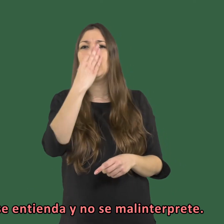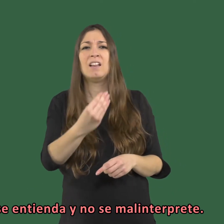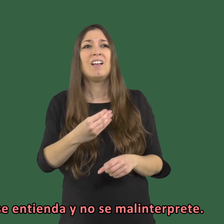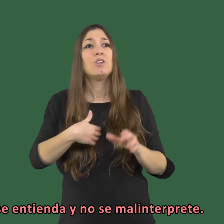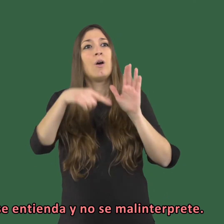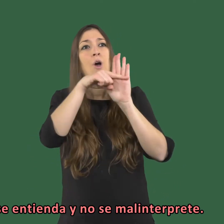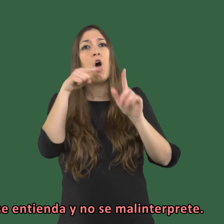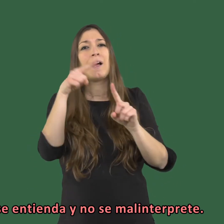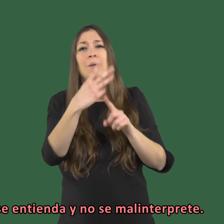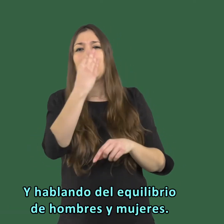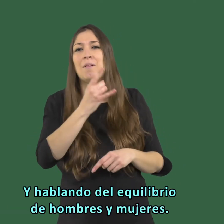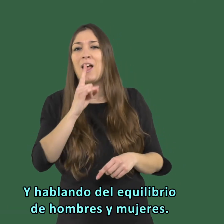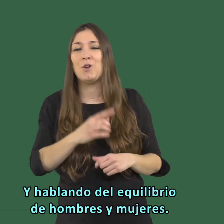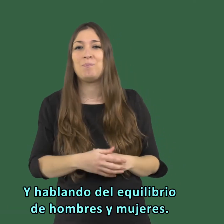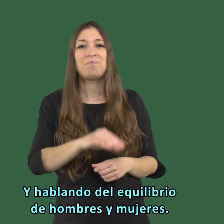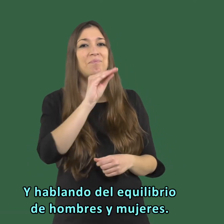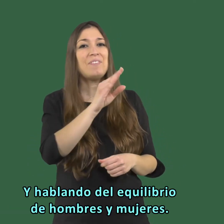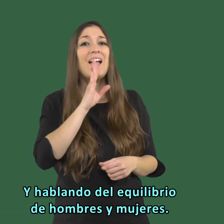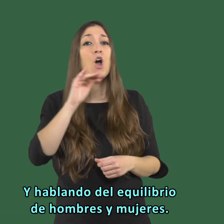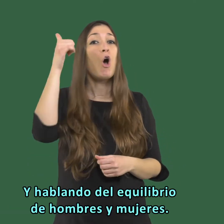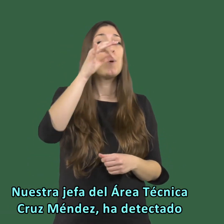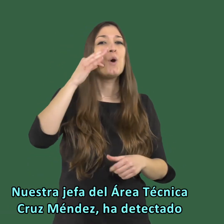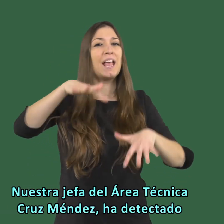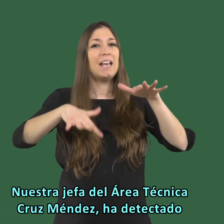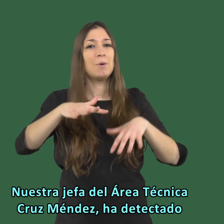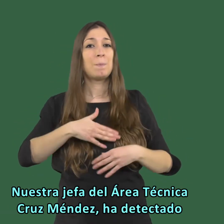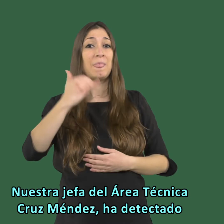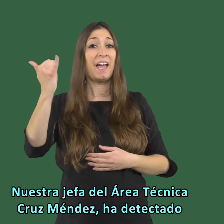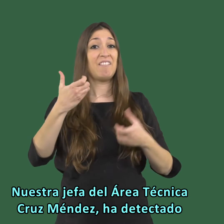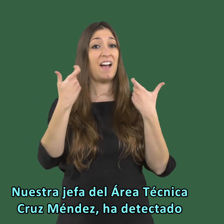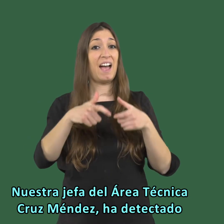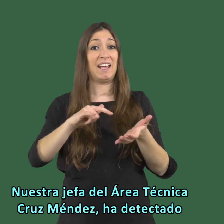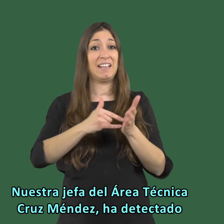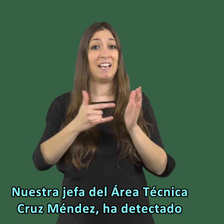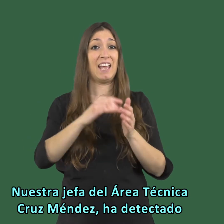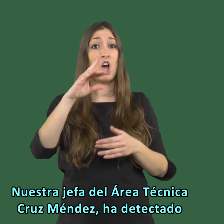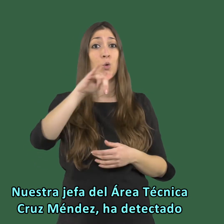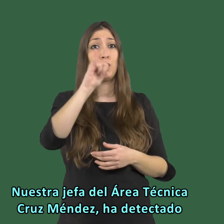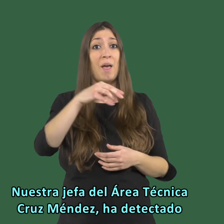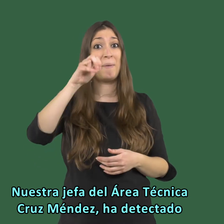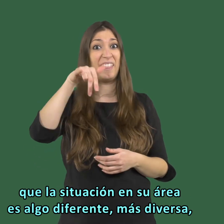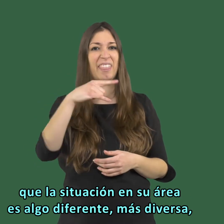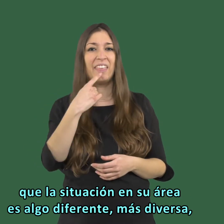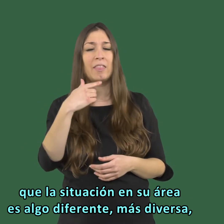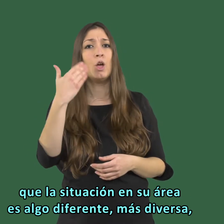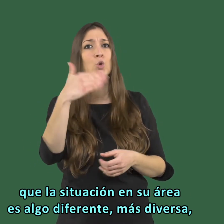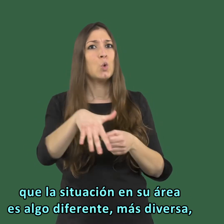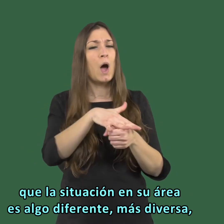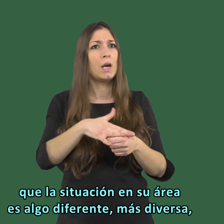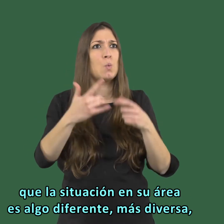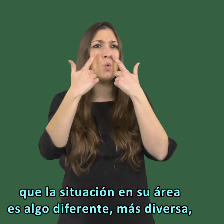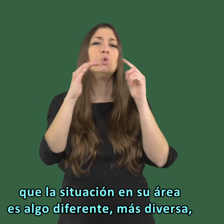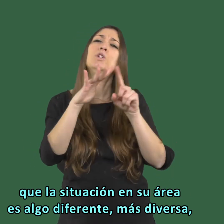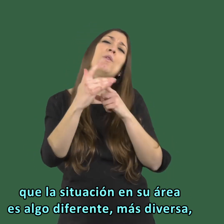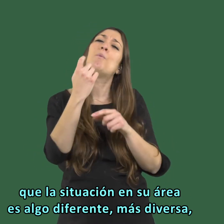y no se malinterprete. Y hablando del equilibrio de hombres y mujeres, nuestra jefa del área técnica, Cruz Méndez, ha detectado que la situación en su área